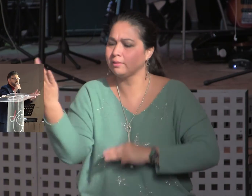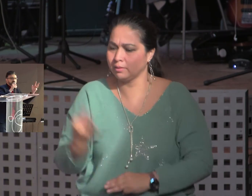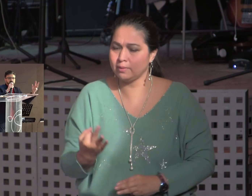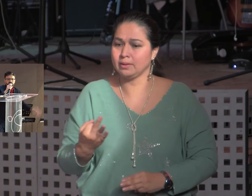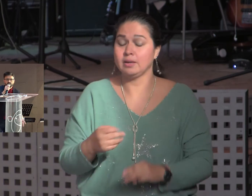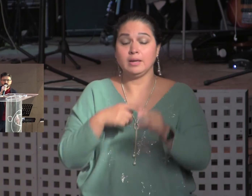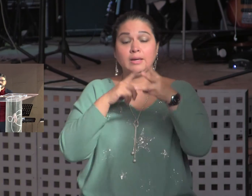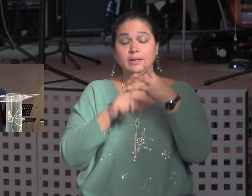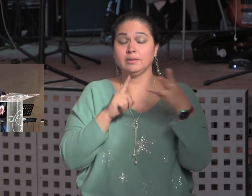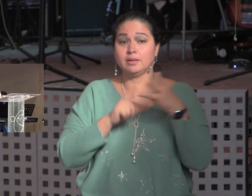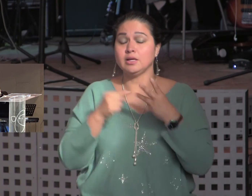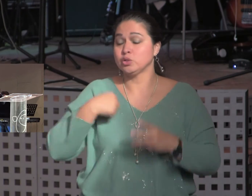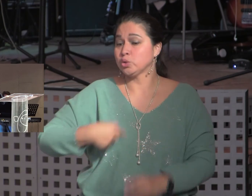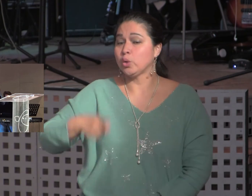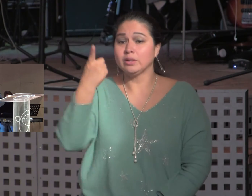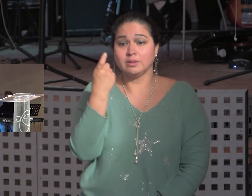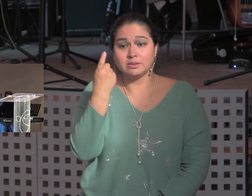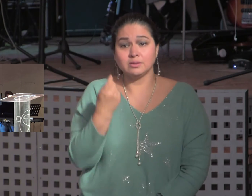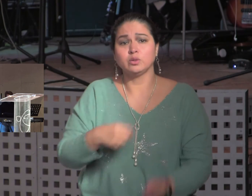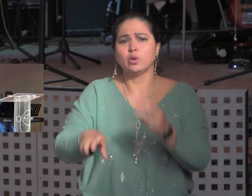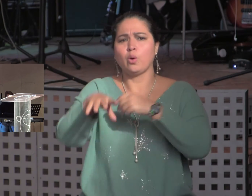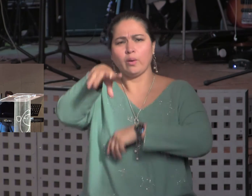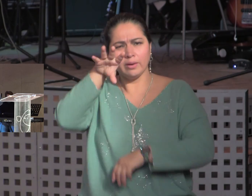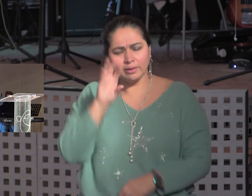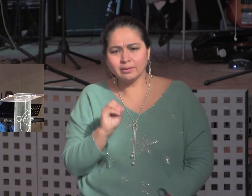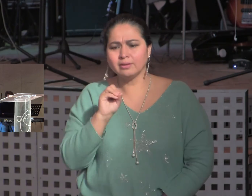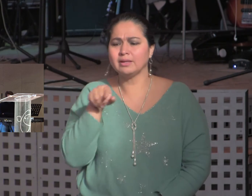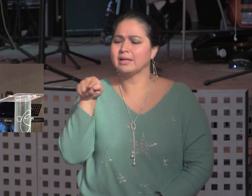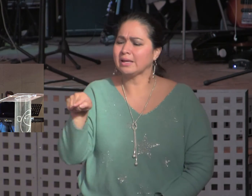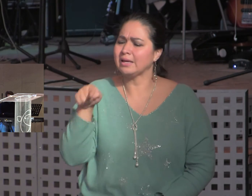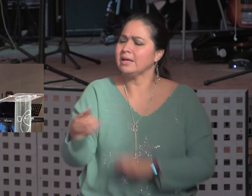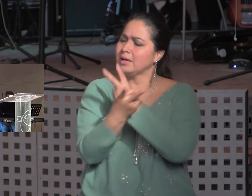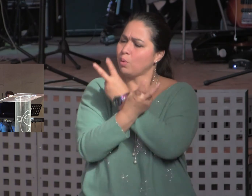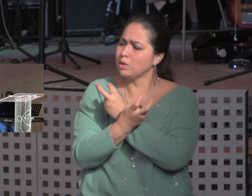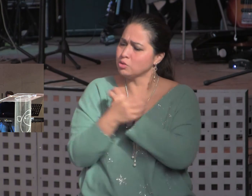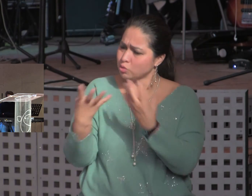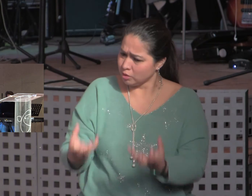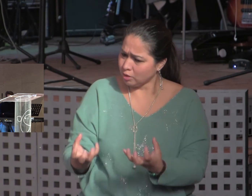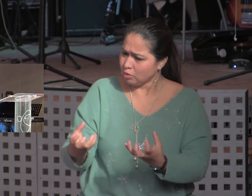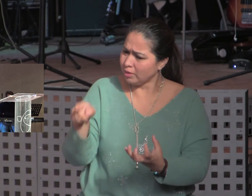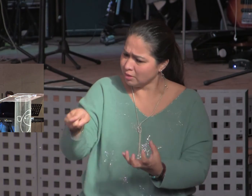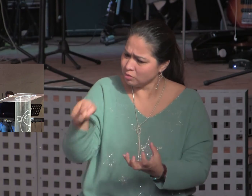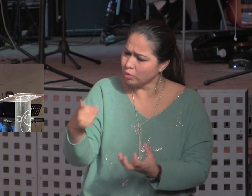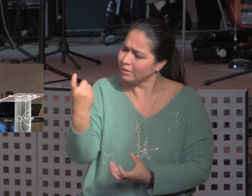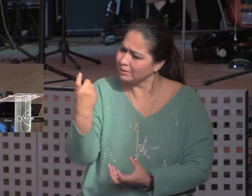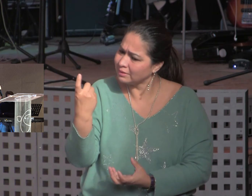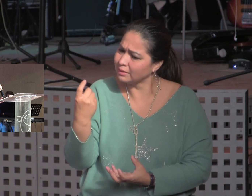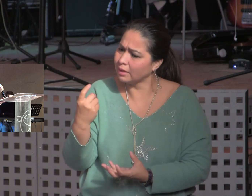necesito entender que mis huesos secos necesitan un proceso.